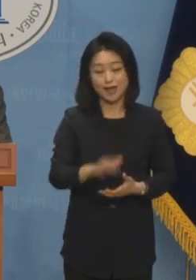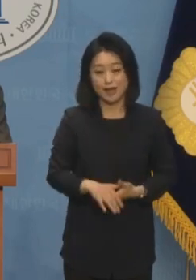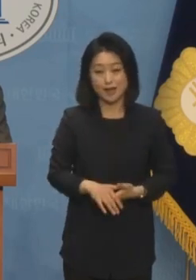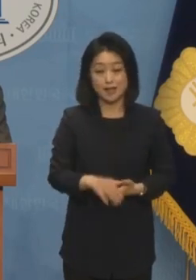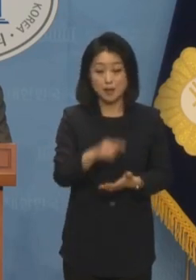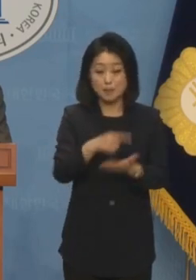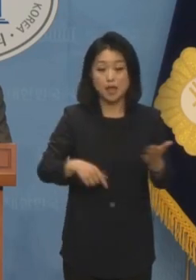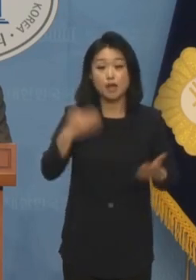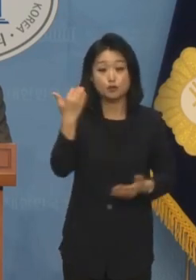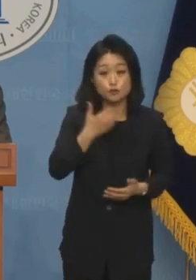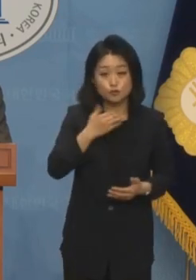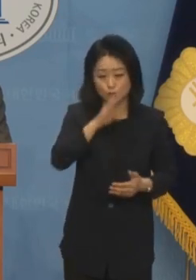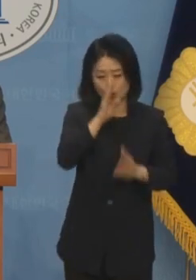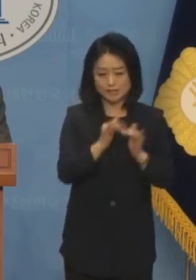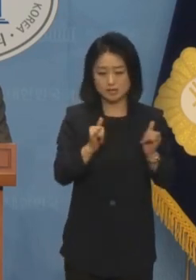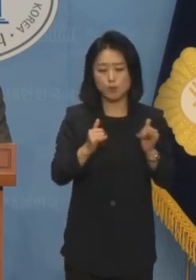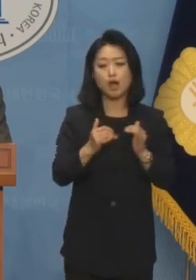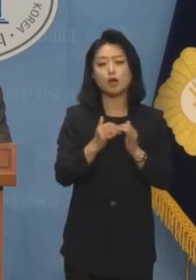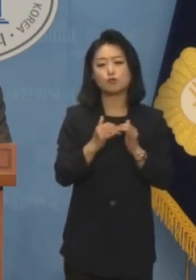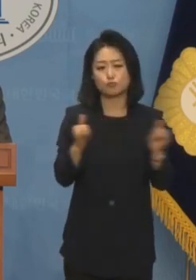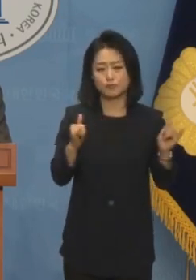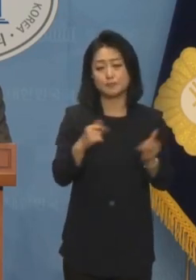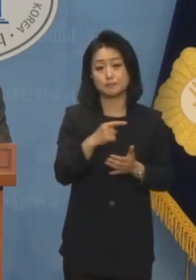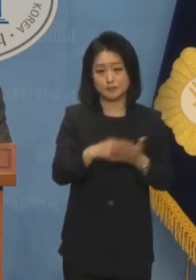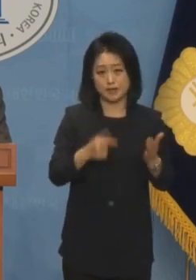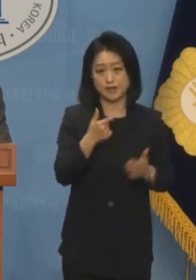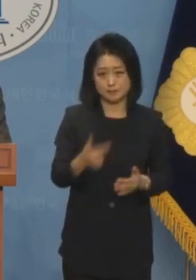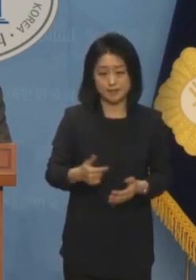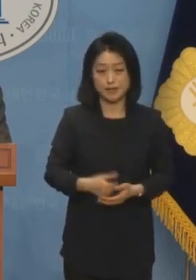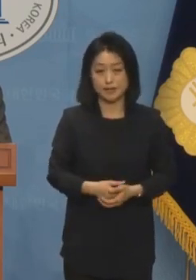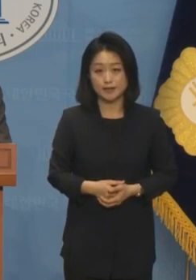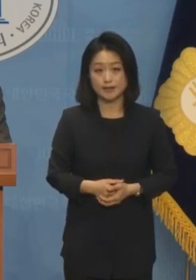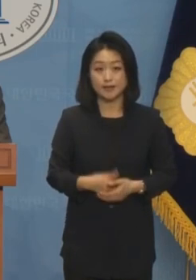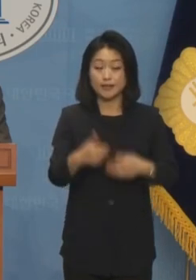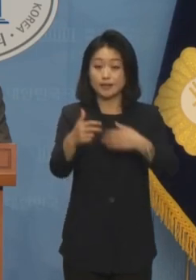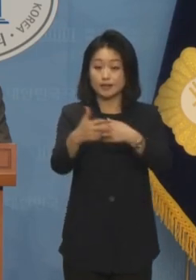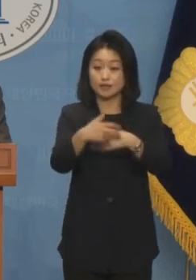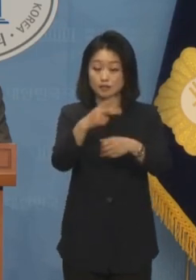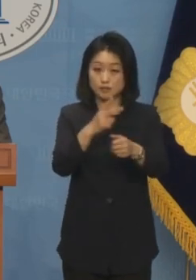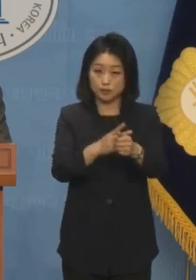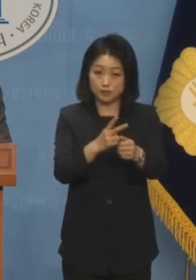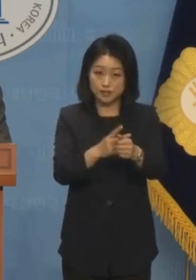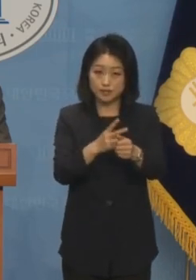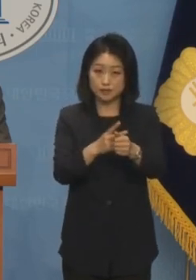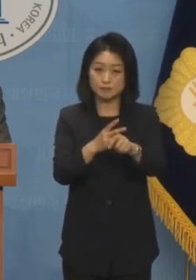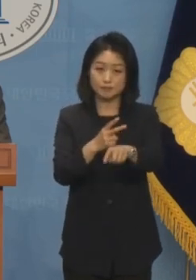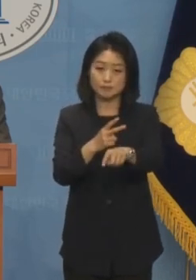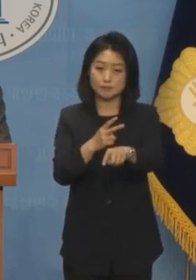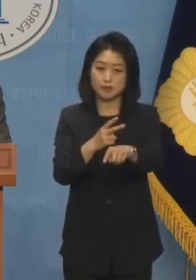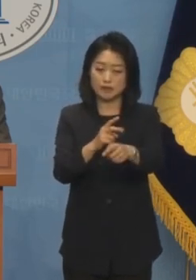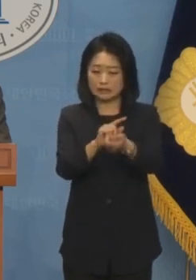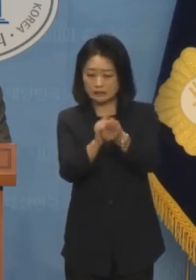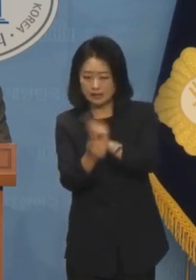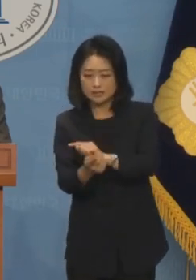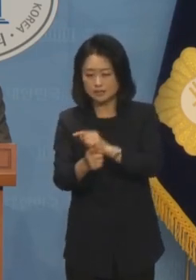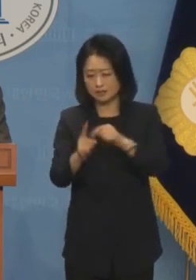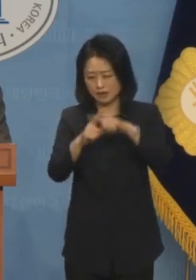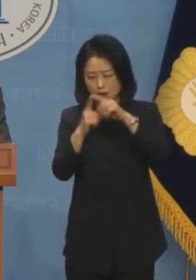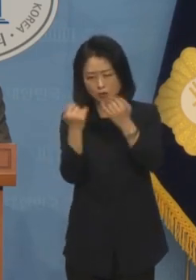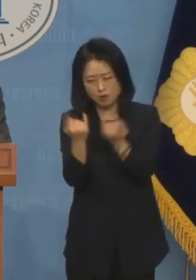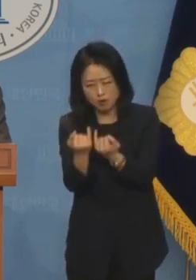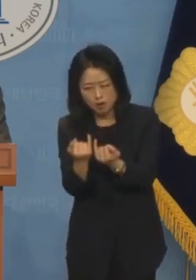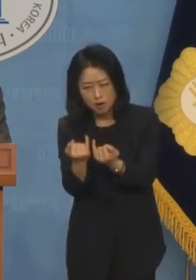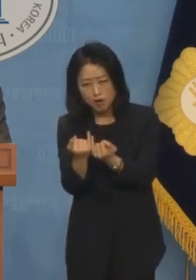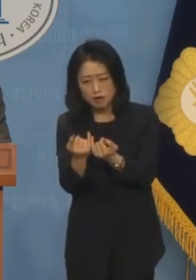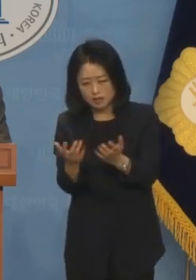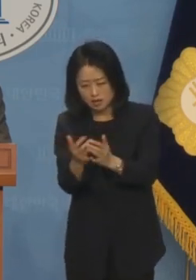피해는 오롯이 환자와 국민의 몫이 되고 있습니다. 의료 공백을 채우는 간호사 등 보건의료 노동자의